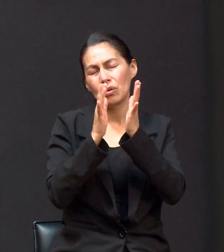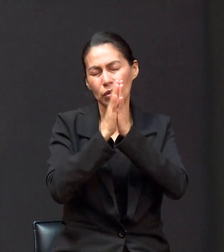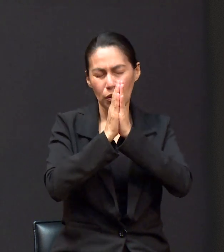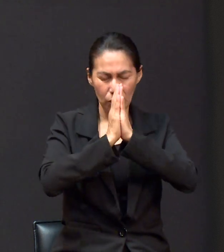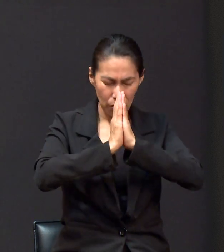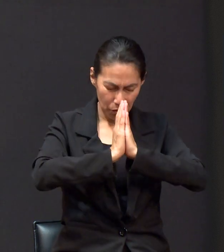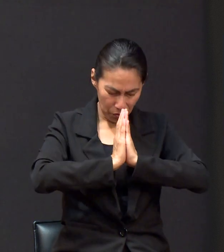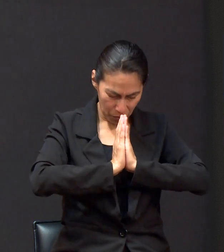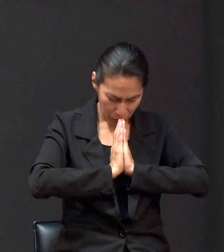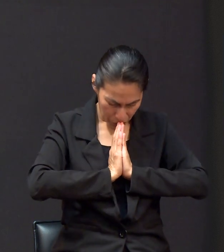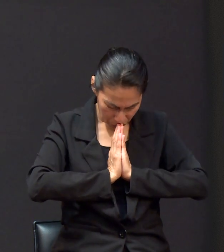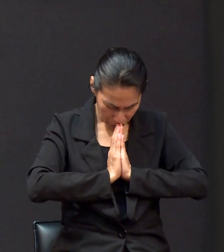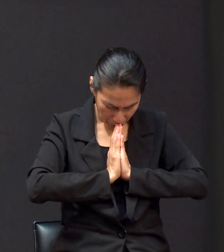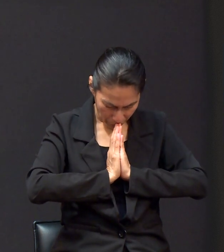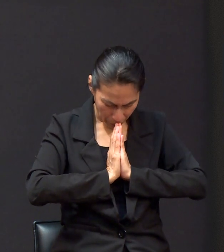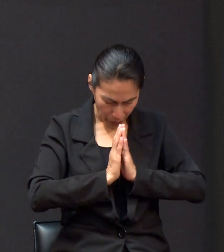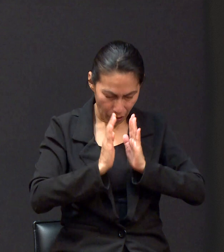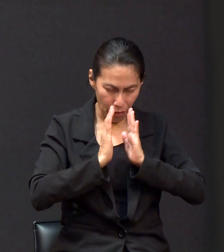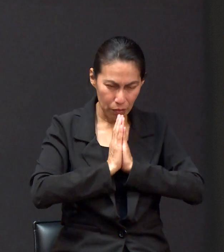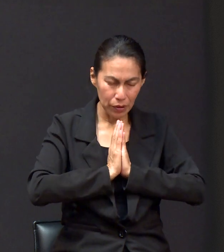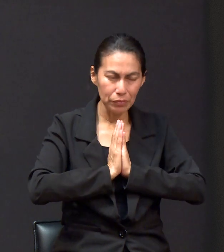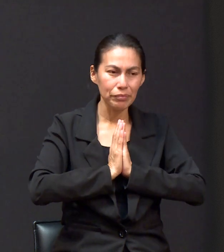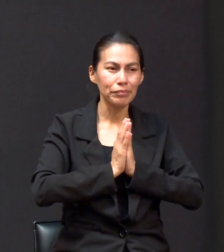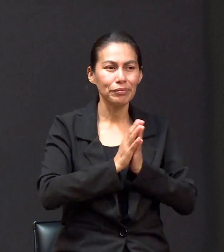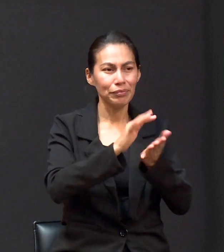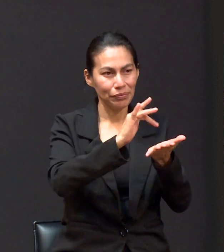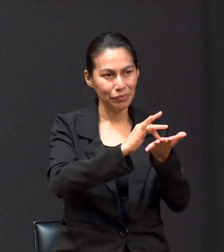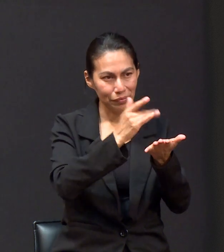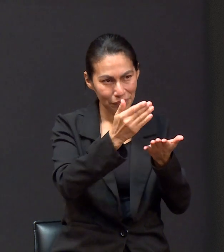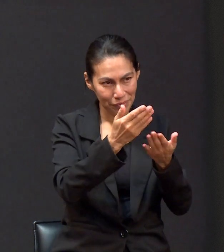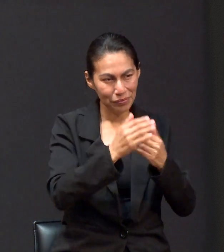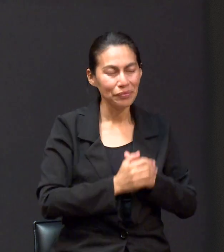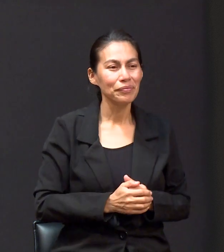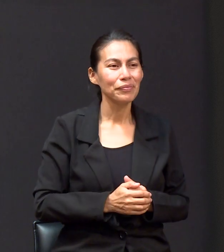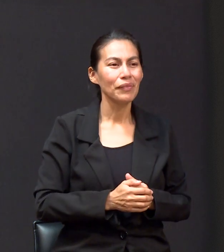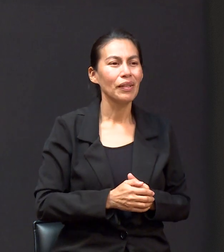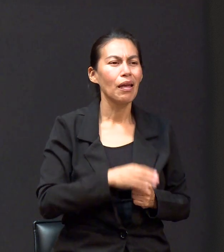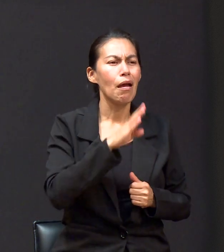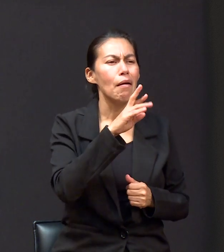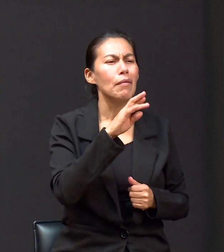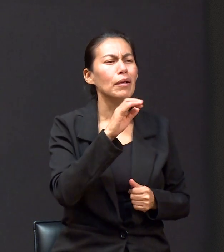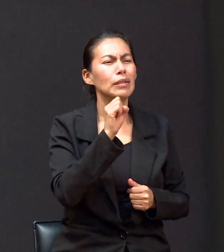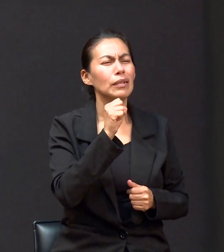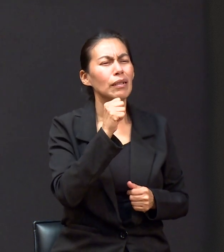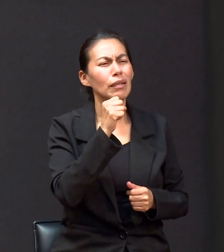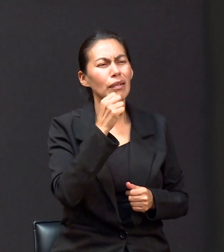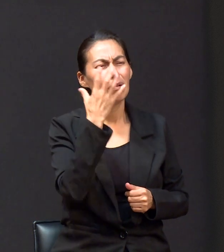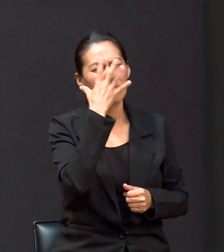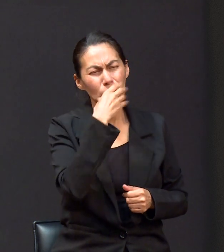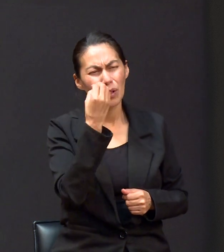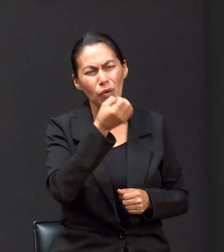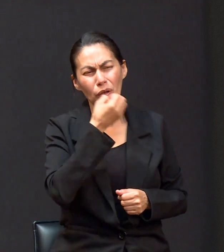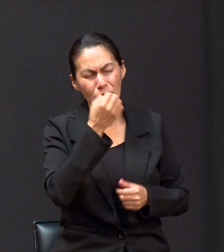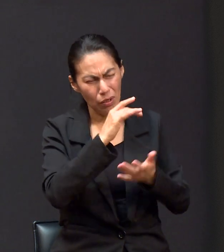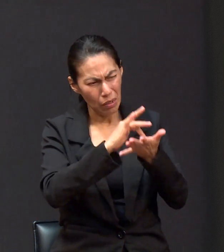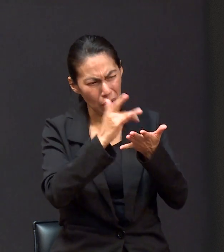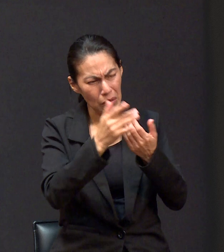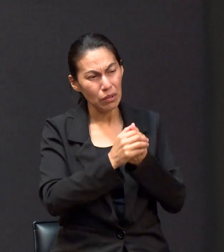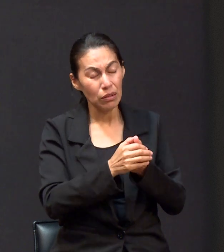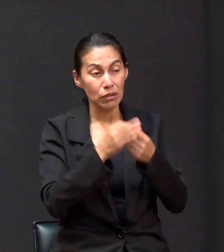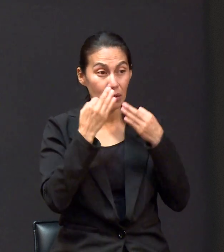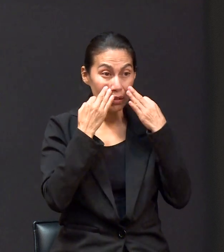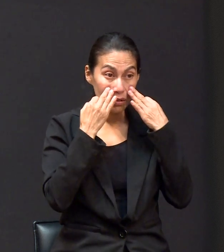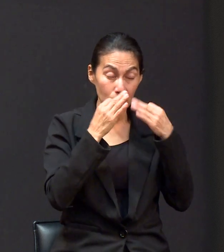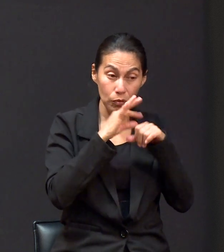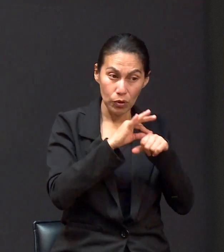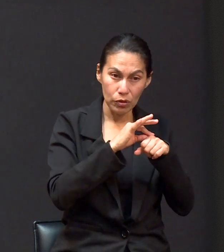Jesús, amén. Amén y amén. Gracias, Brisa, por tu linda oración. Gracias.